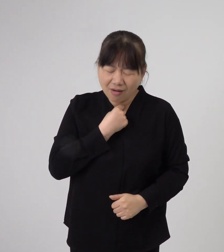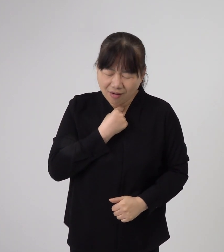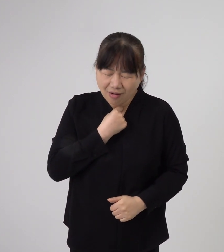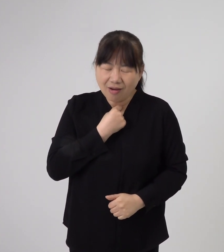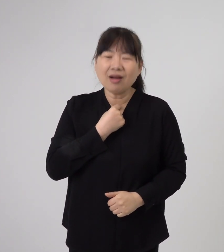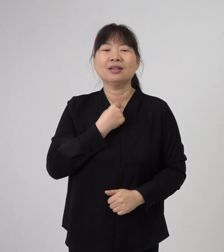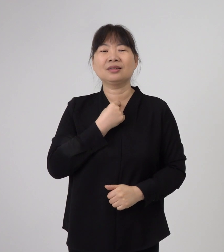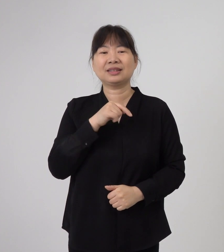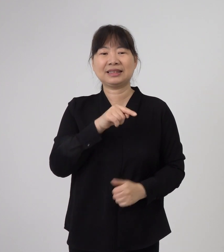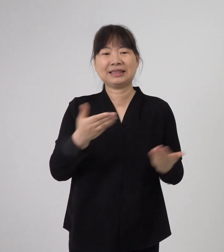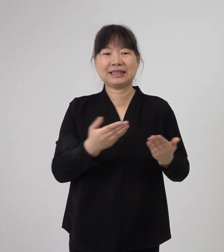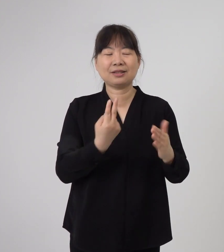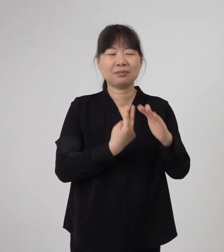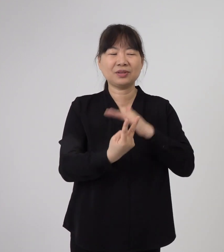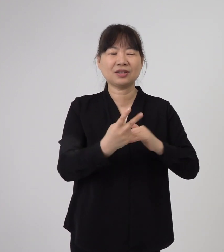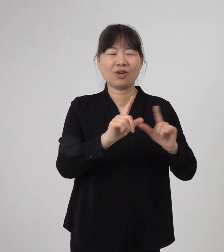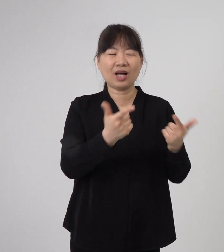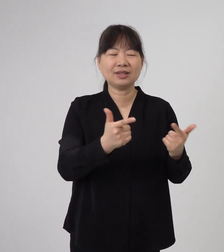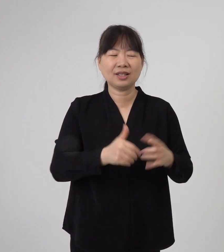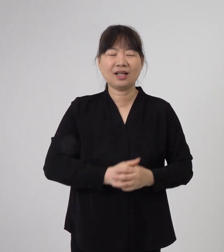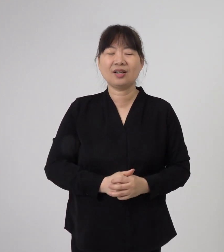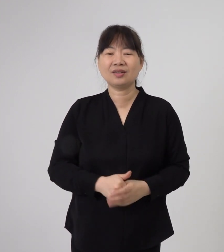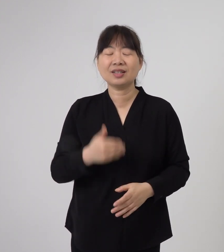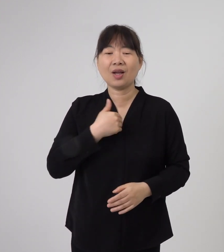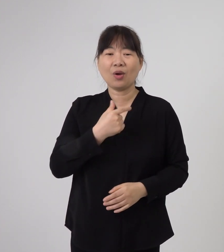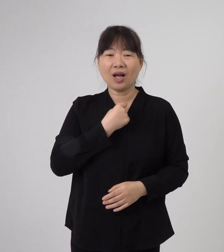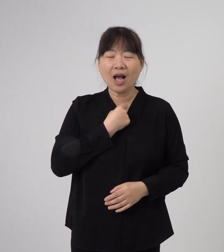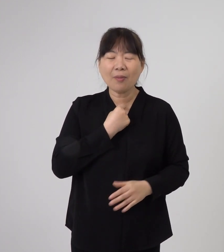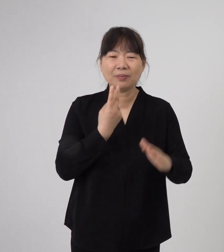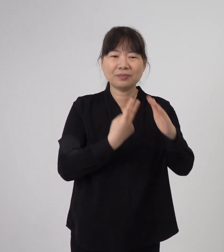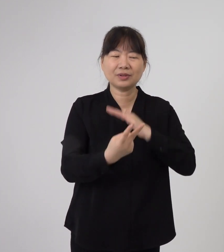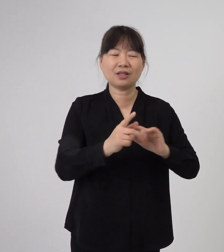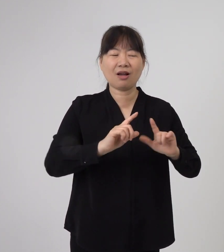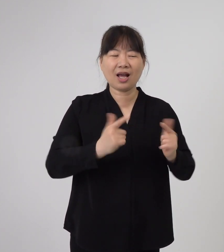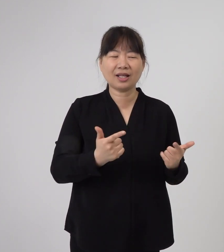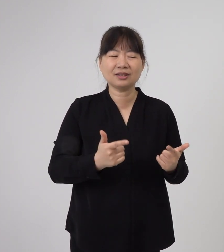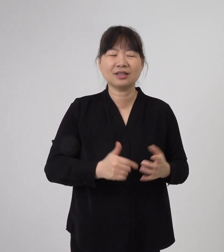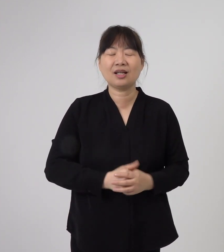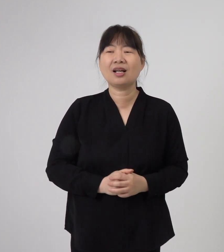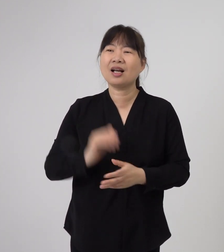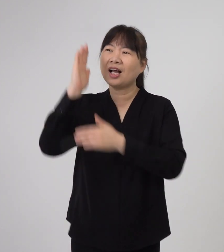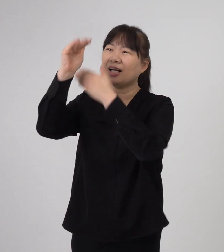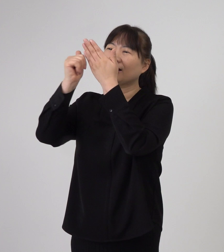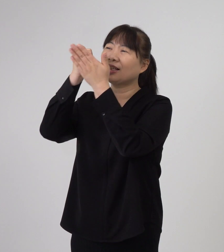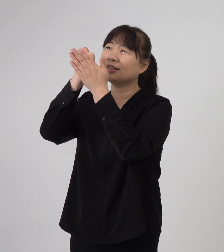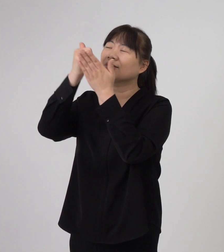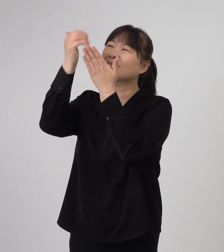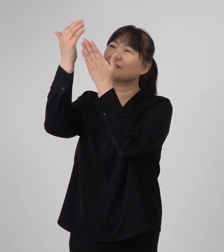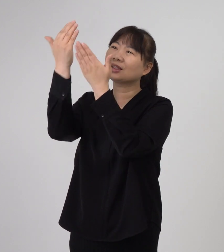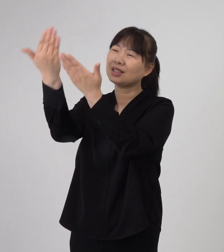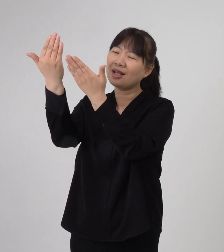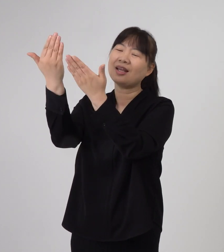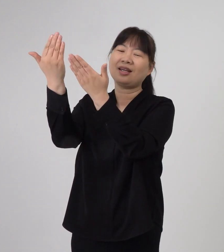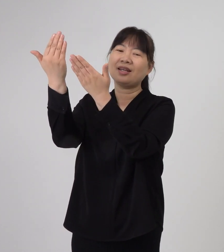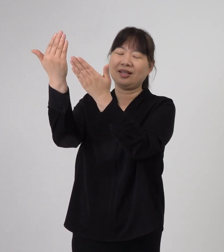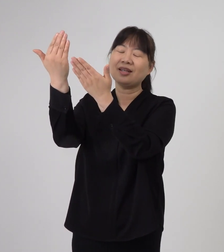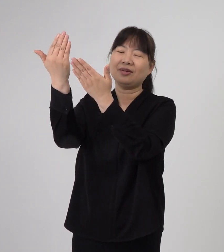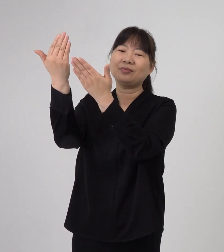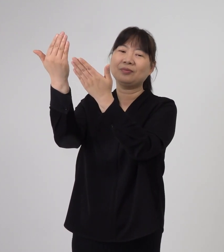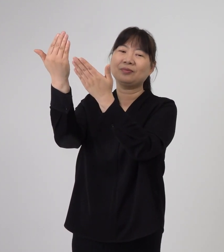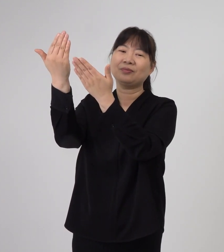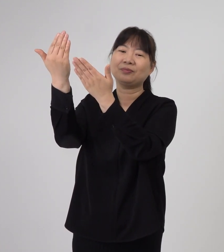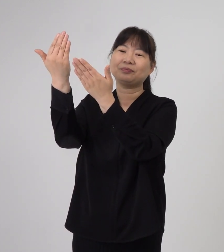아니에요. 내가 하고자 하는 일이 비전이 아니고 하나님께 설득당하는